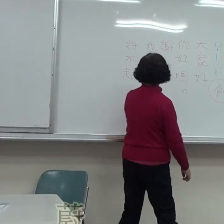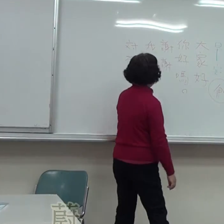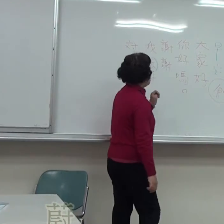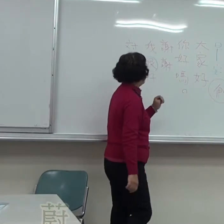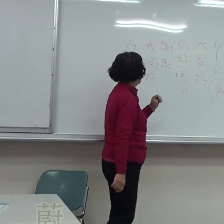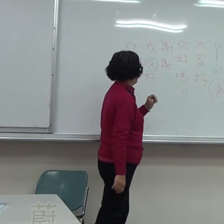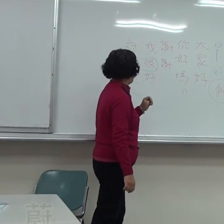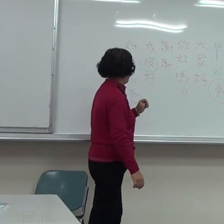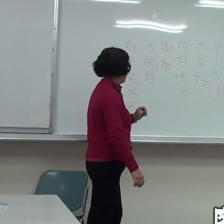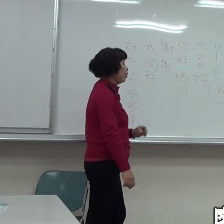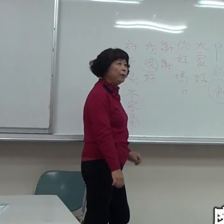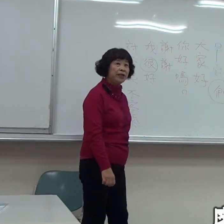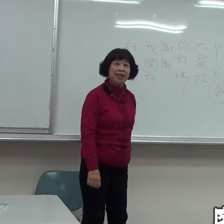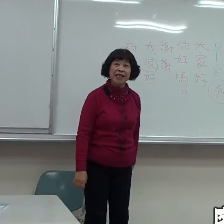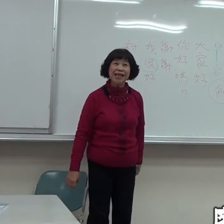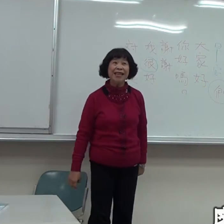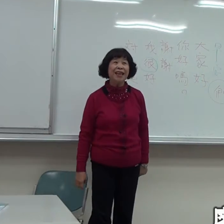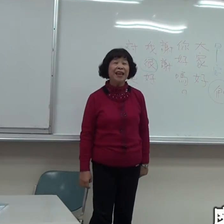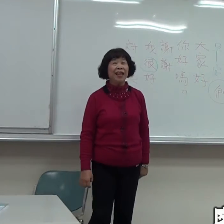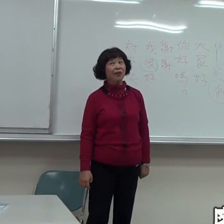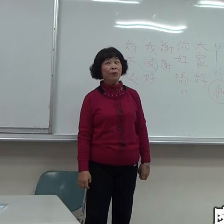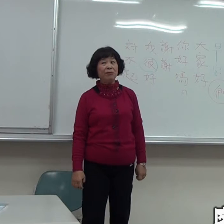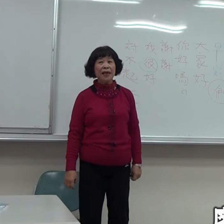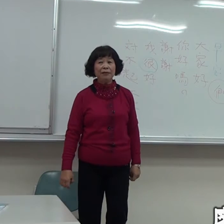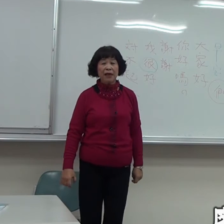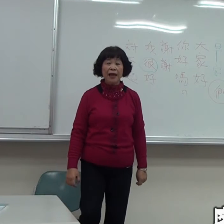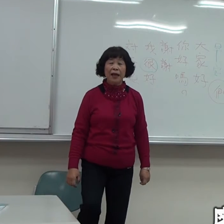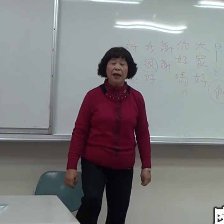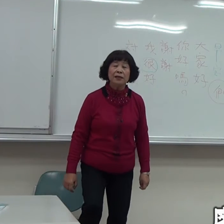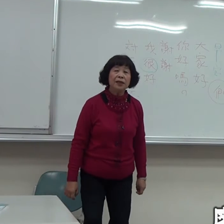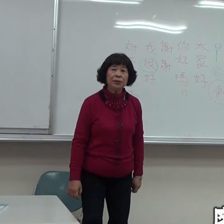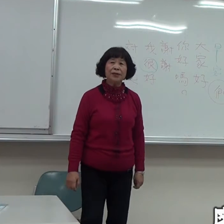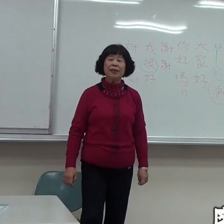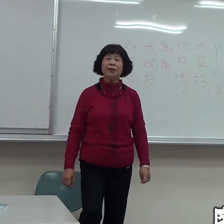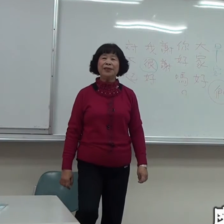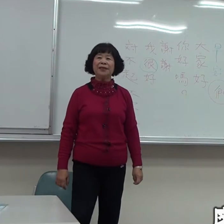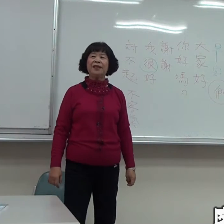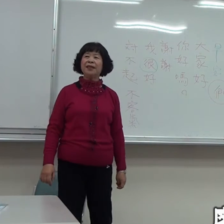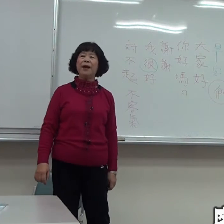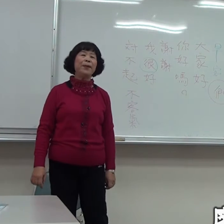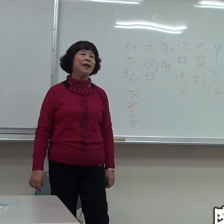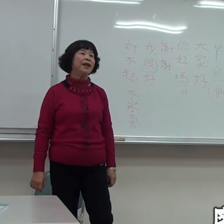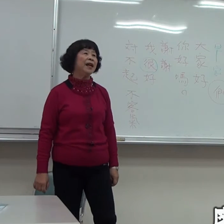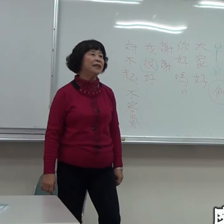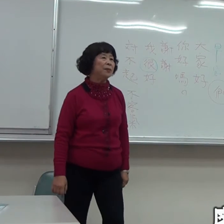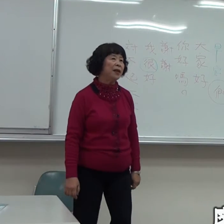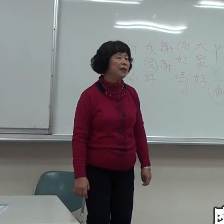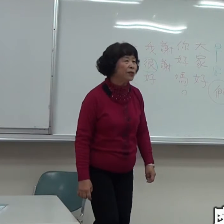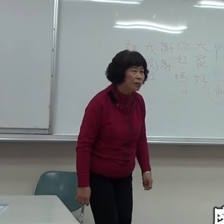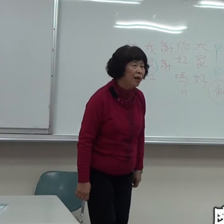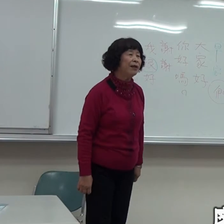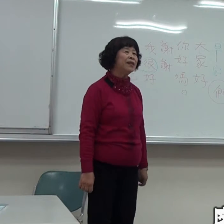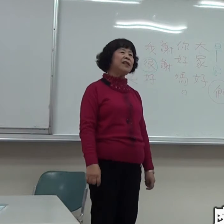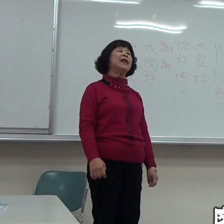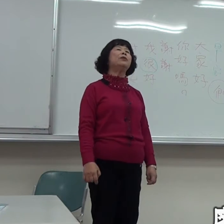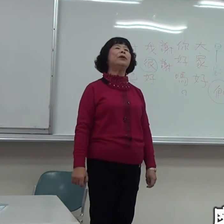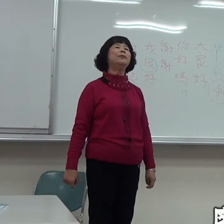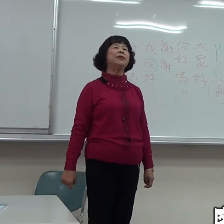后，哎，对不起，哎，我们当然踢到别人还是怎么样，你总得要跟人家对不起